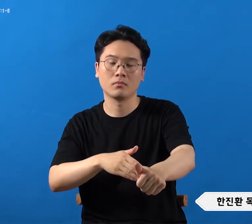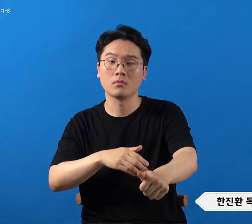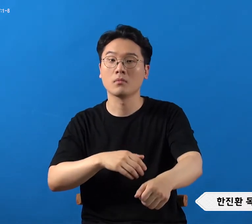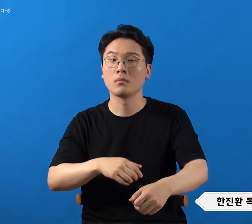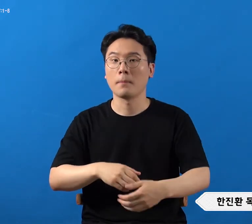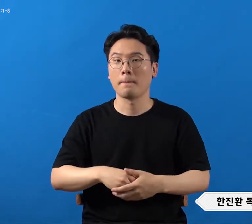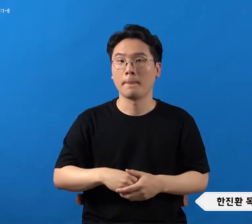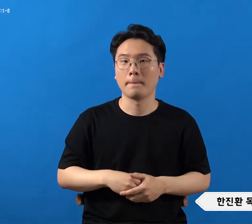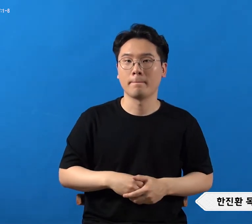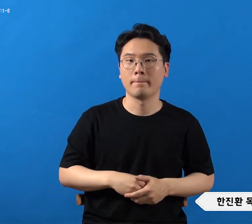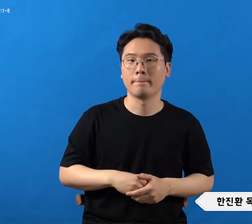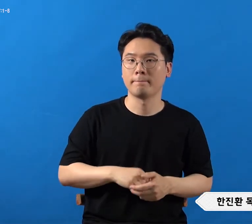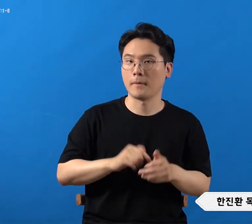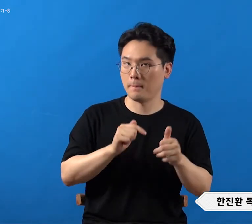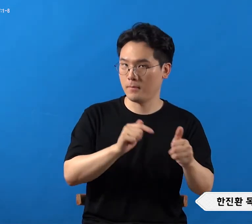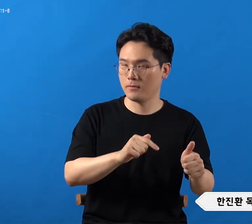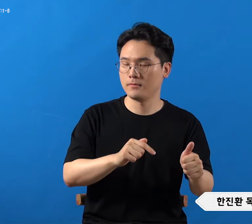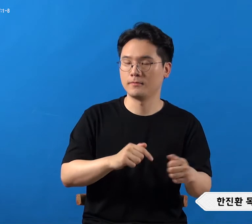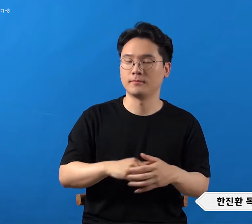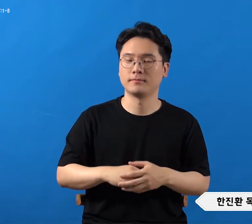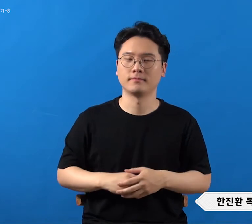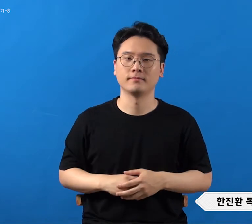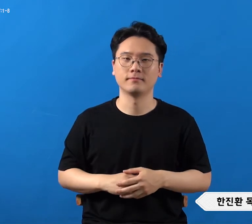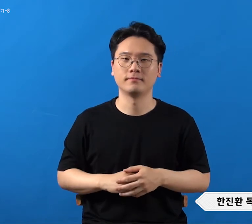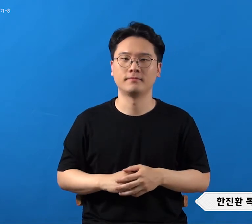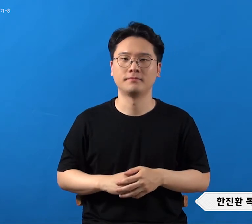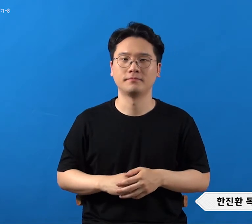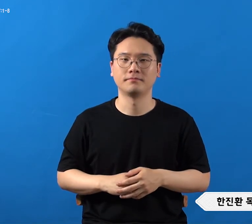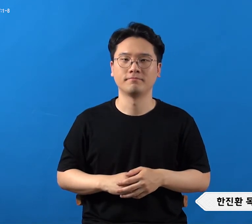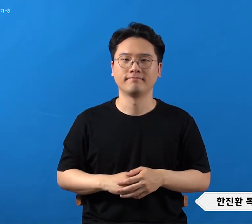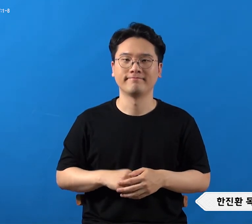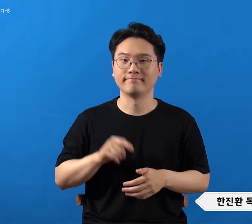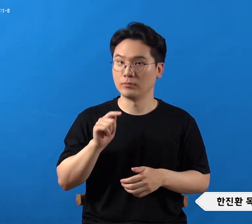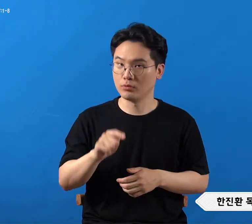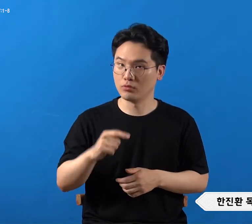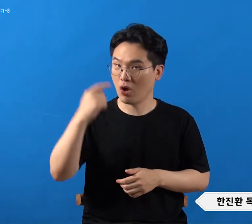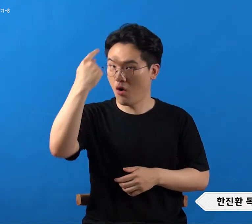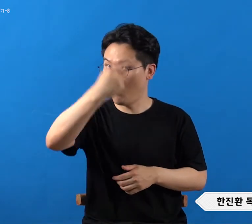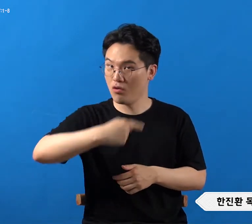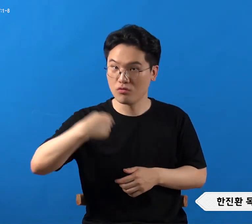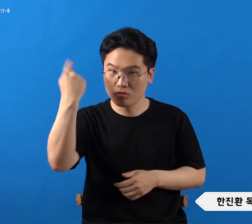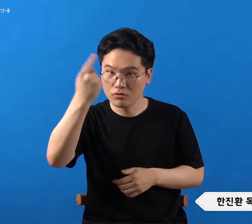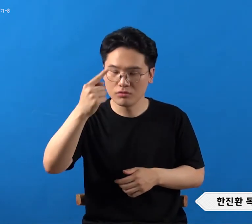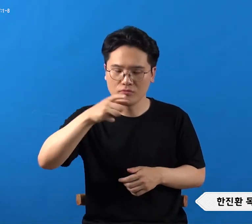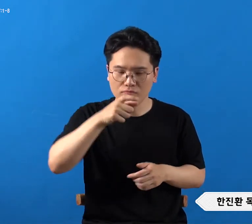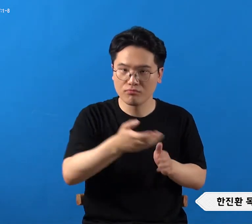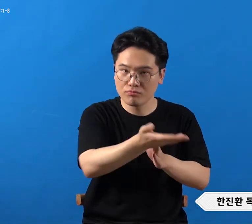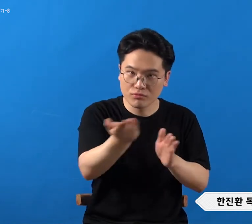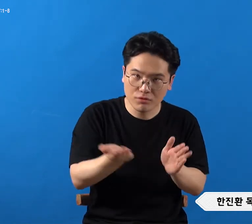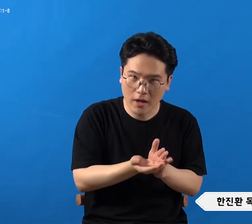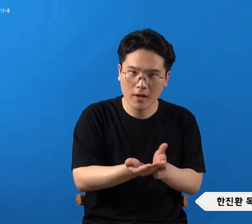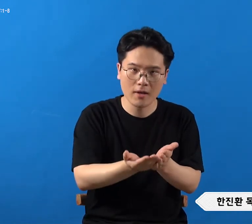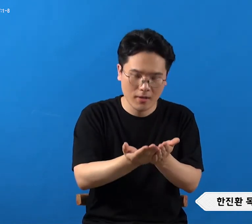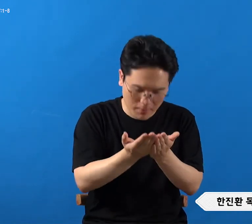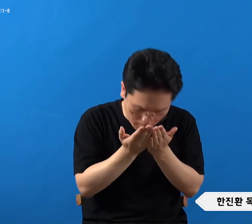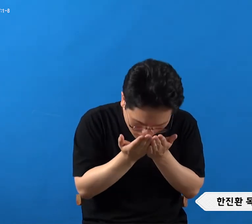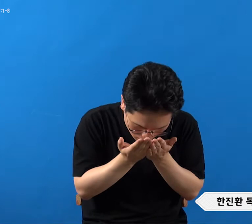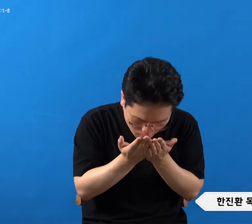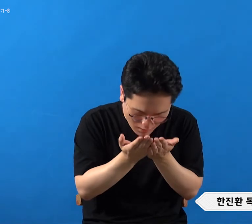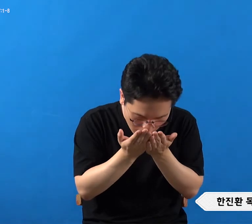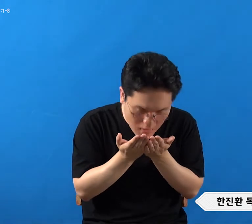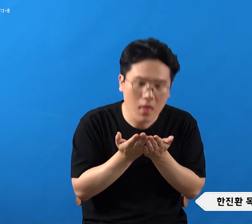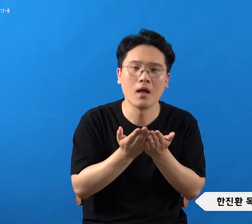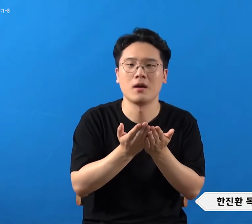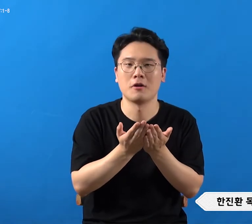그리고는 이렇게 얼굴을 물에 이렇게 받고 핥아서 마시는